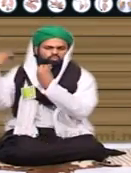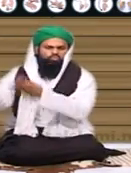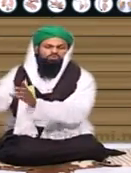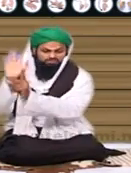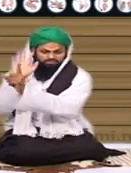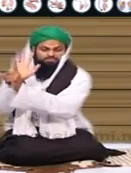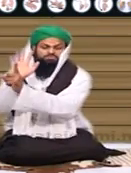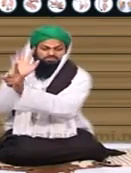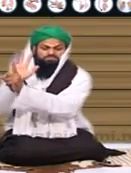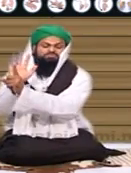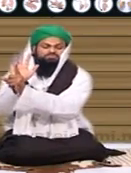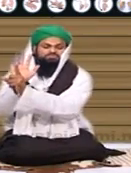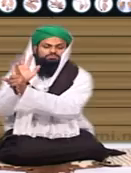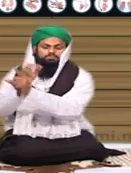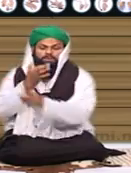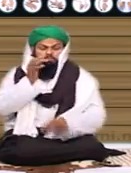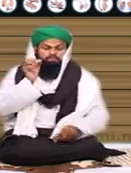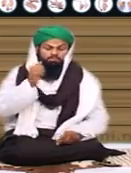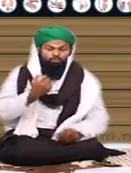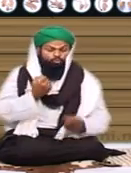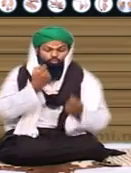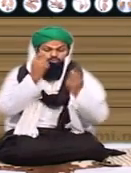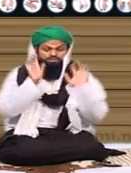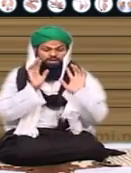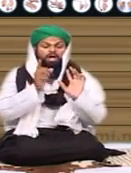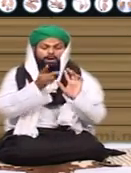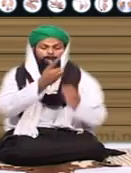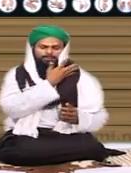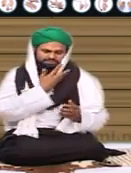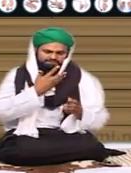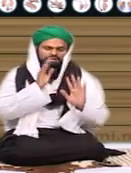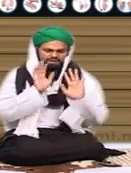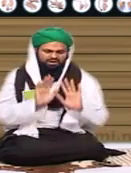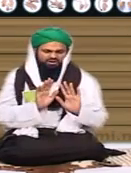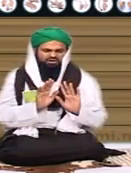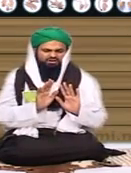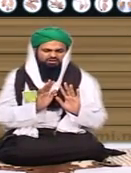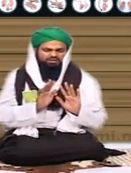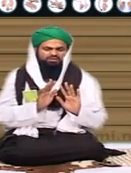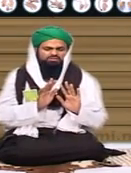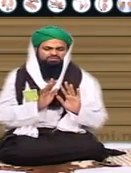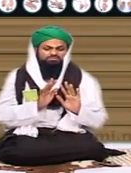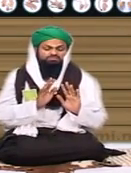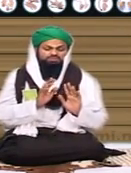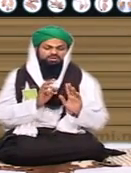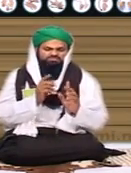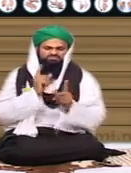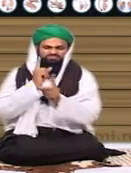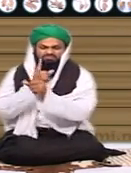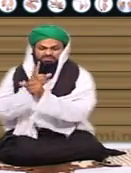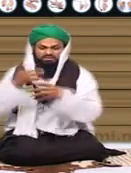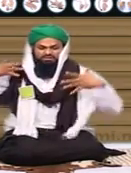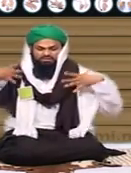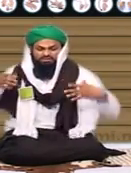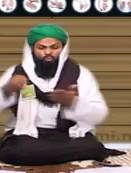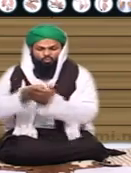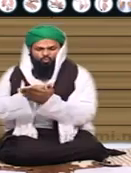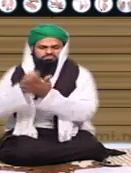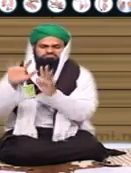دوسروں کے لیے پسند نہیں کرتے. آپ دوسروں کے لیے ضرور پسند کرتے ہیں, لیکن آپ دوسروں کو لانے کی کوشش نہیں کرتے. تو